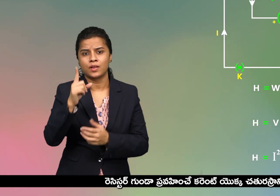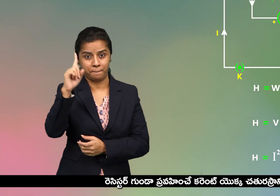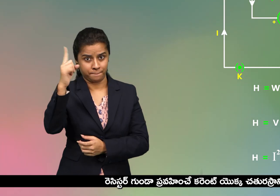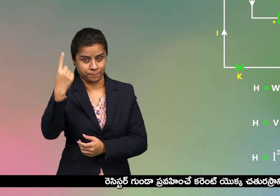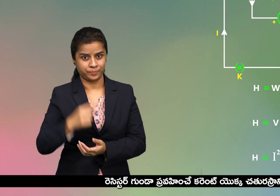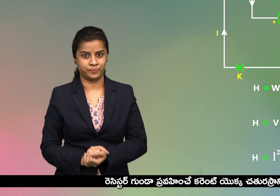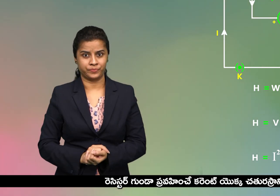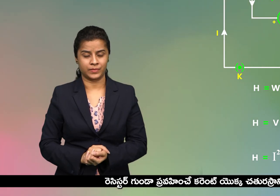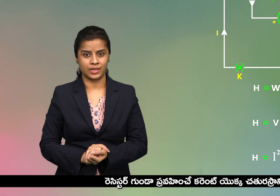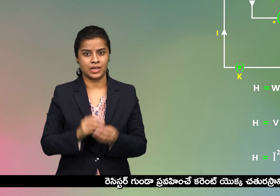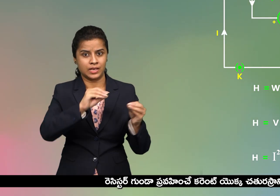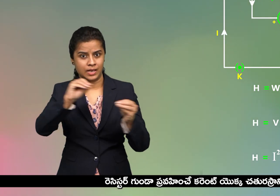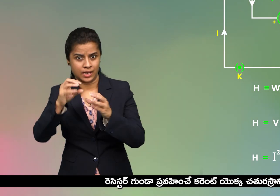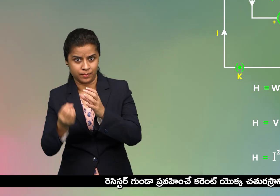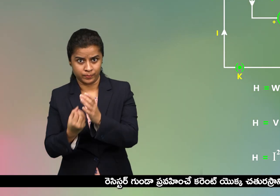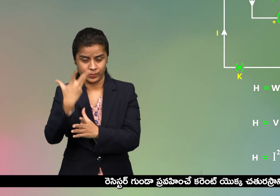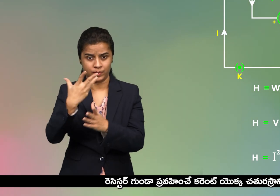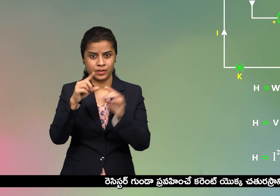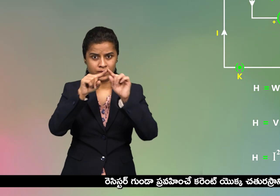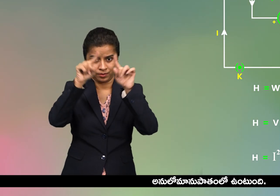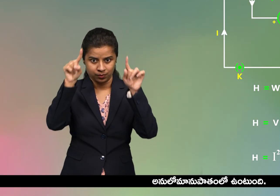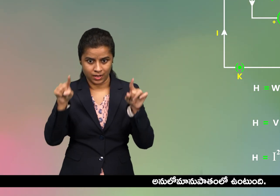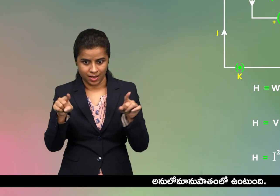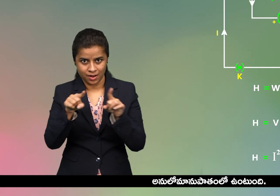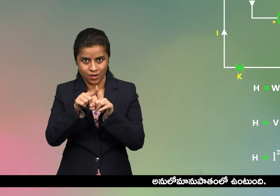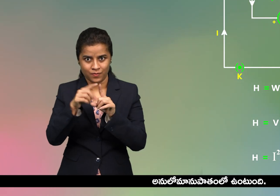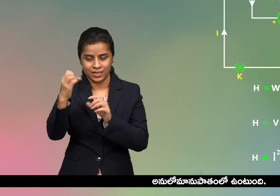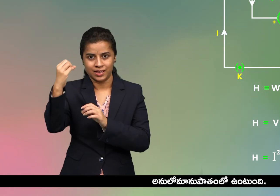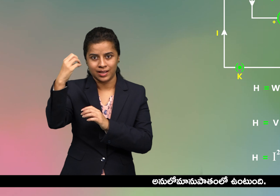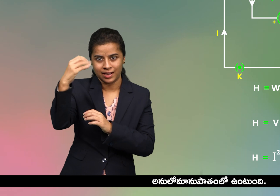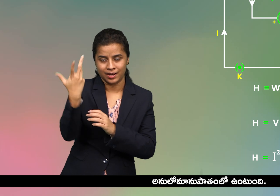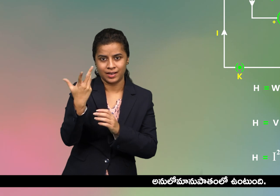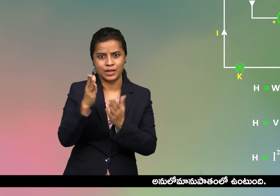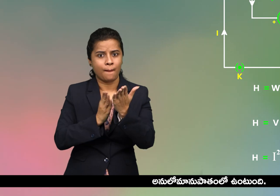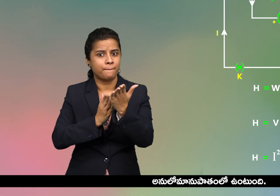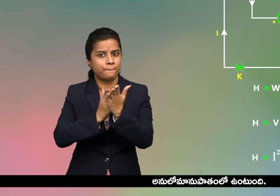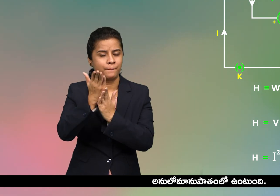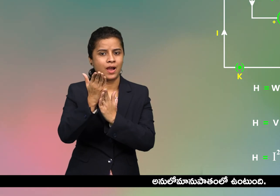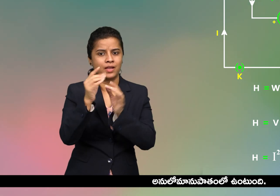ప్రవహించే కరెంటు యొక్క చతురస్రానికి నేరుగా అనులోమానుపాతంలో ఉంటుంది.